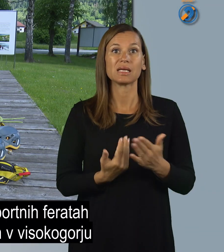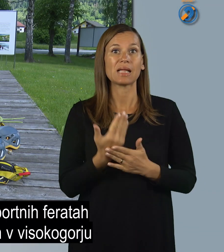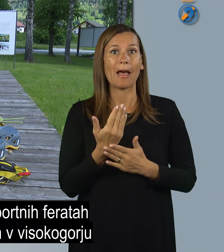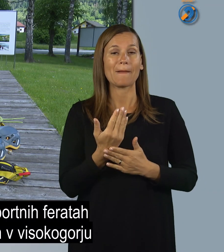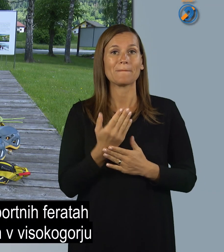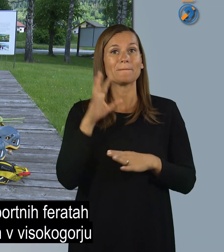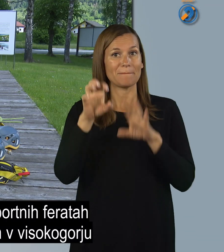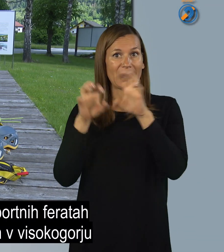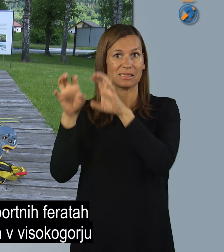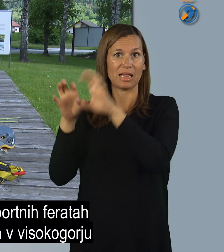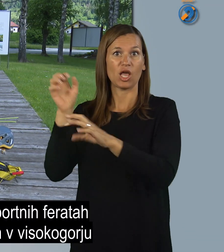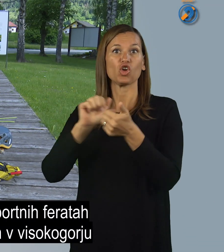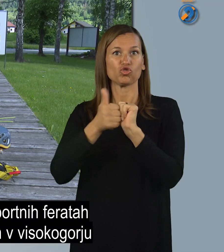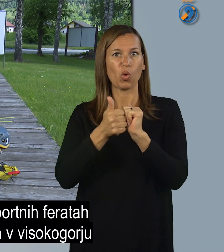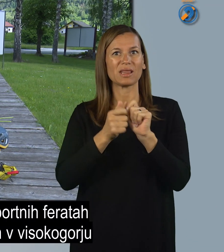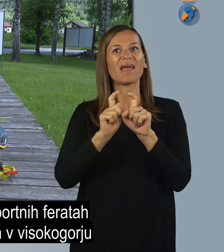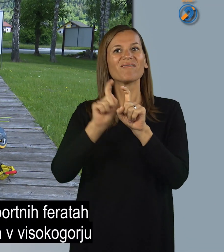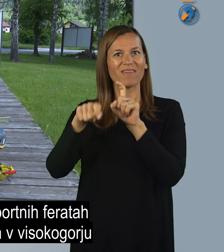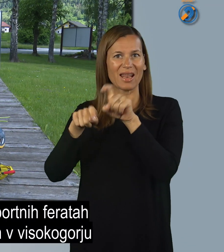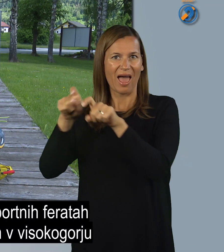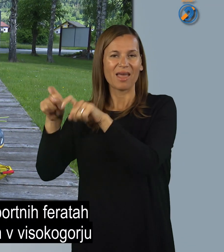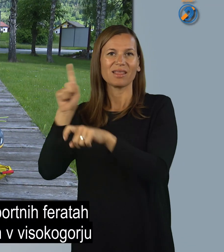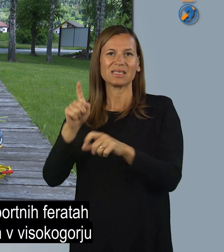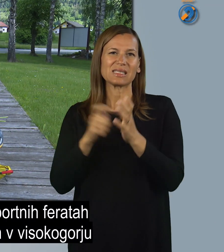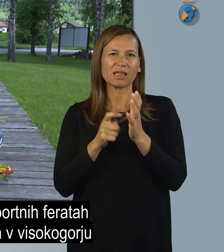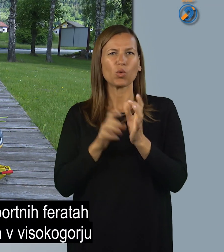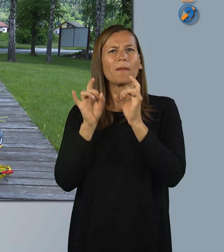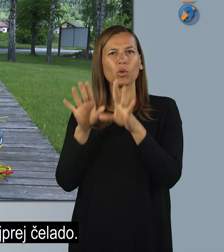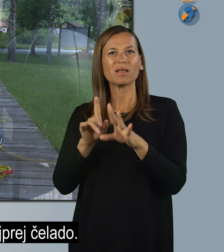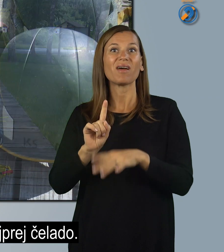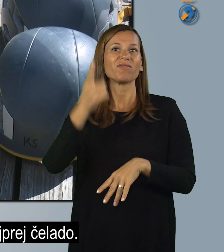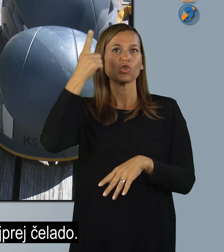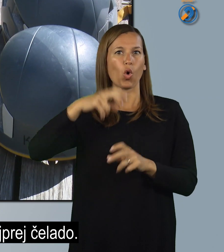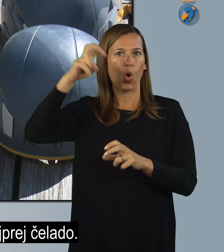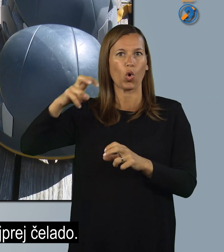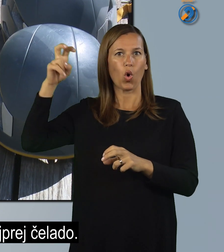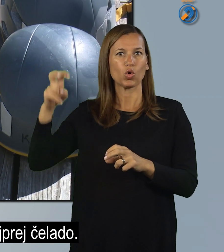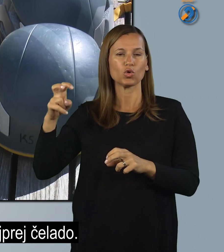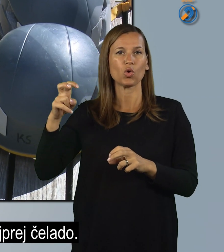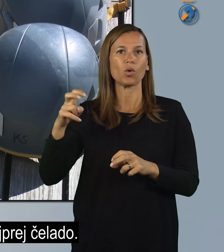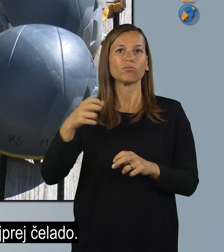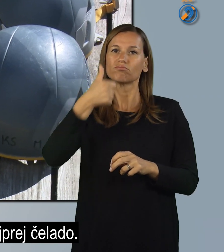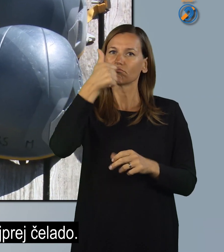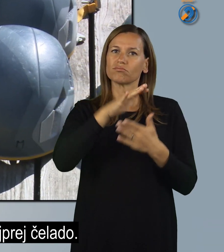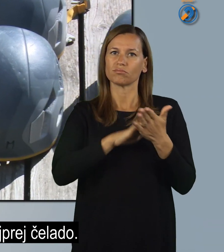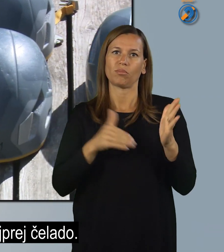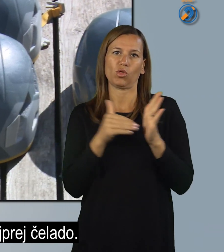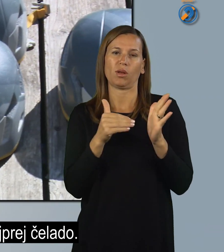Za plezanje športnih ferat in zahtevnih poti v visokogorju potrebujemo, se pravi, kot